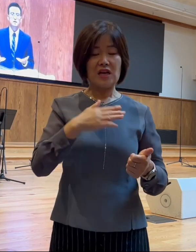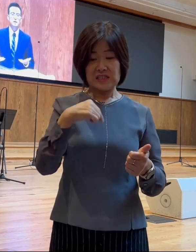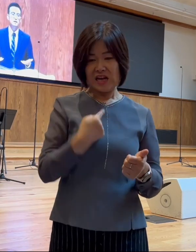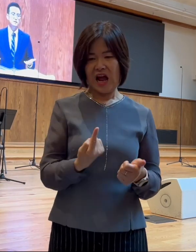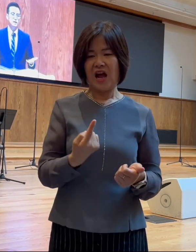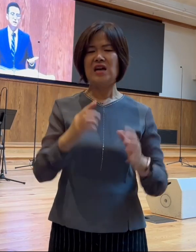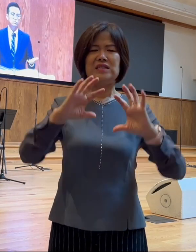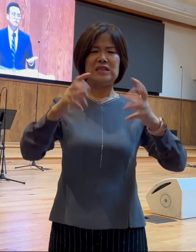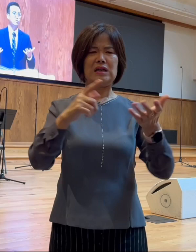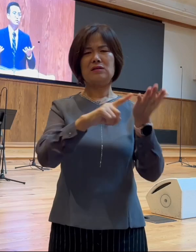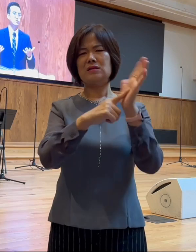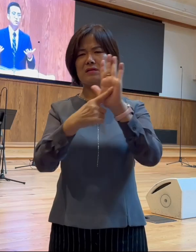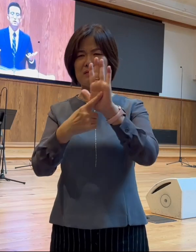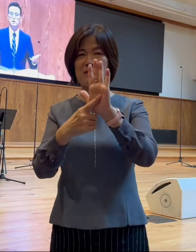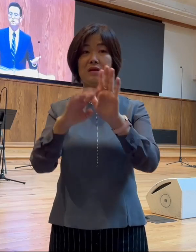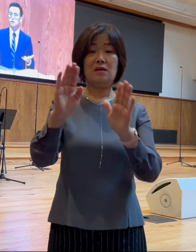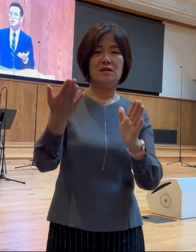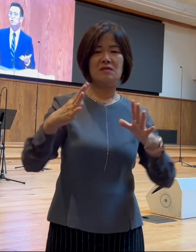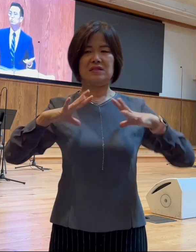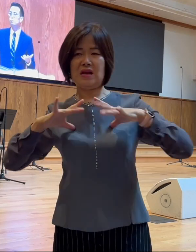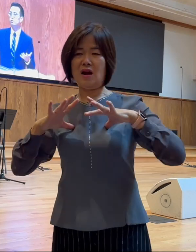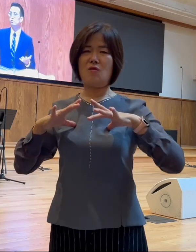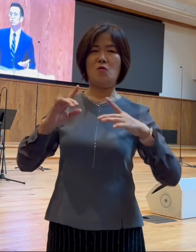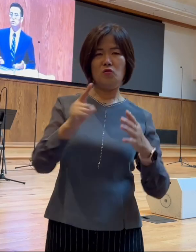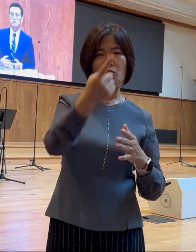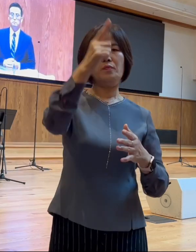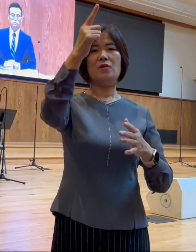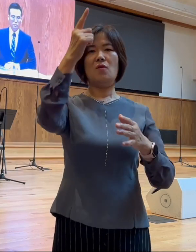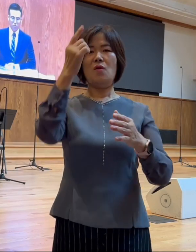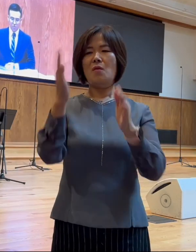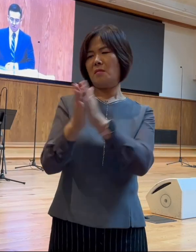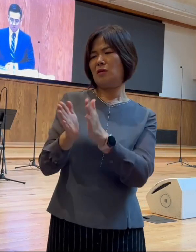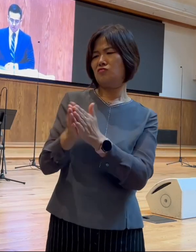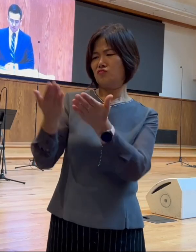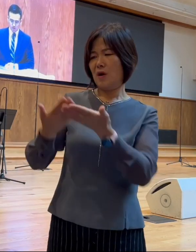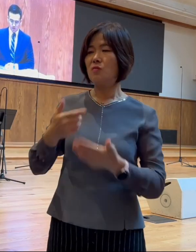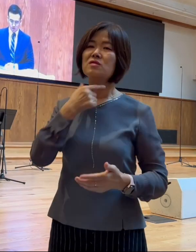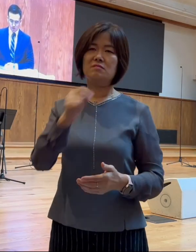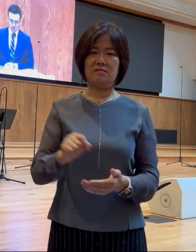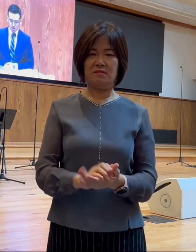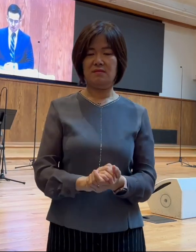자아를 세상 가운데 세워서 자랑하고 높이고 박수받고 싶어 합니다.